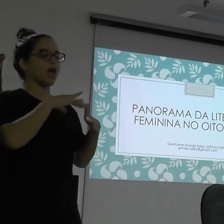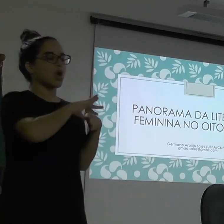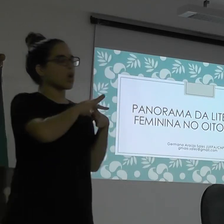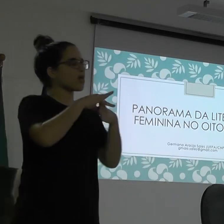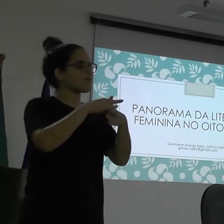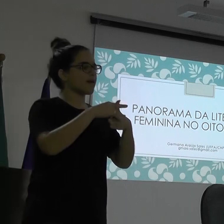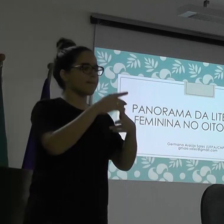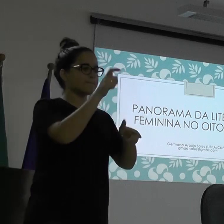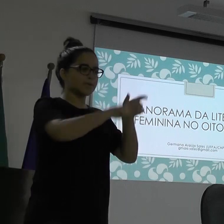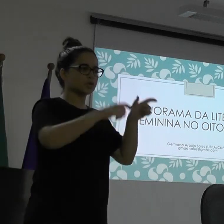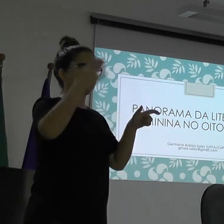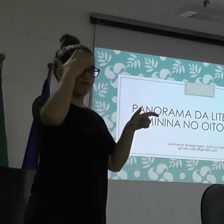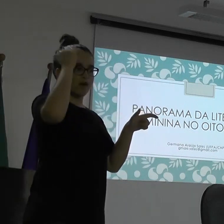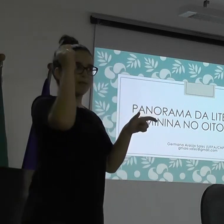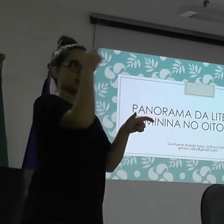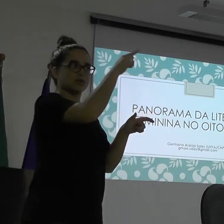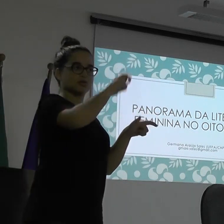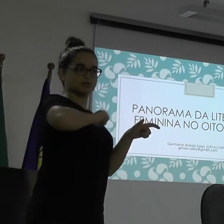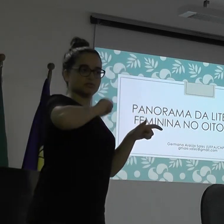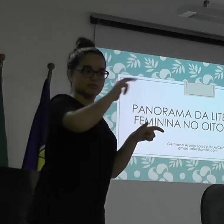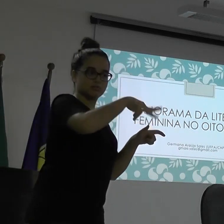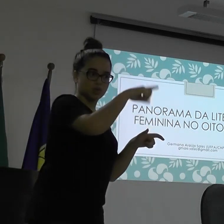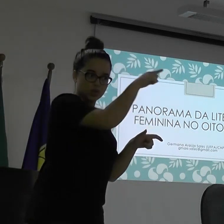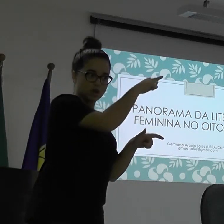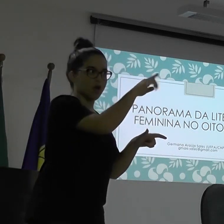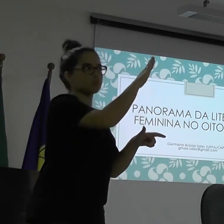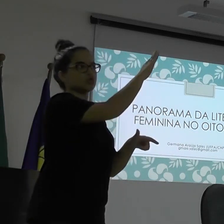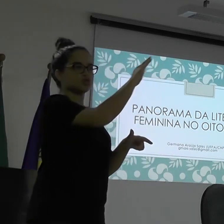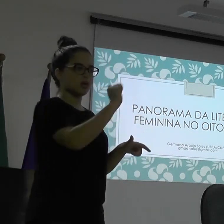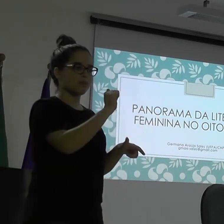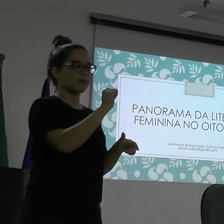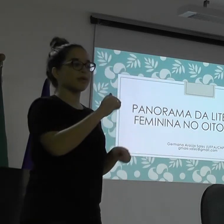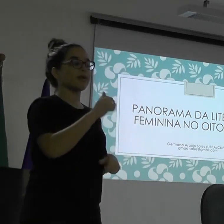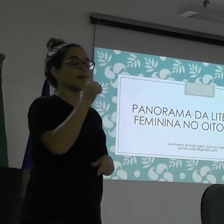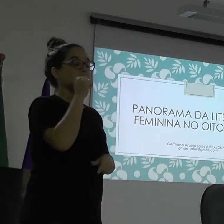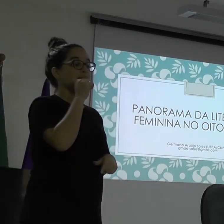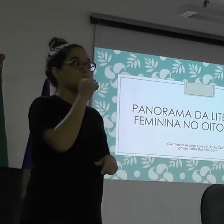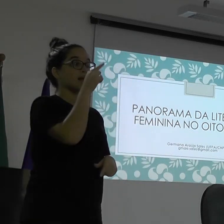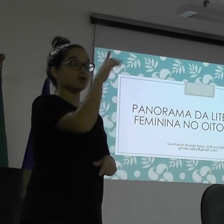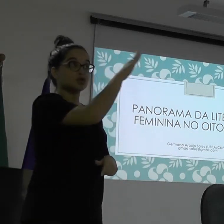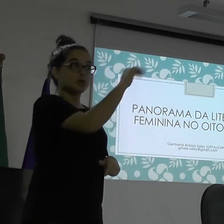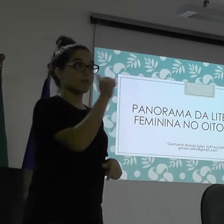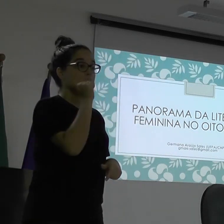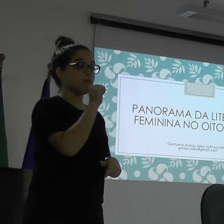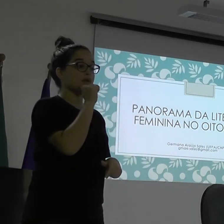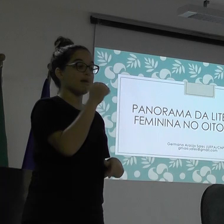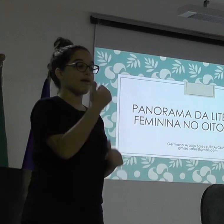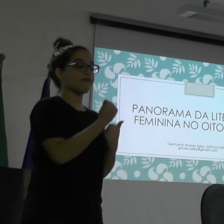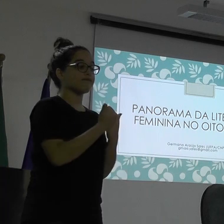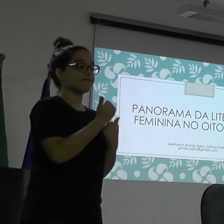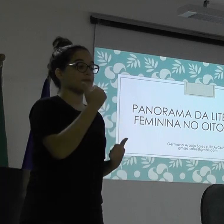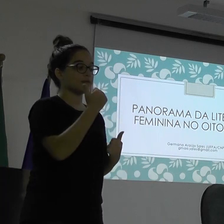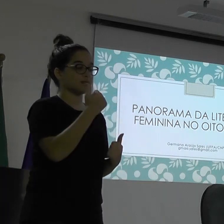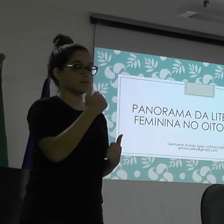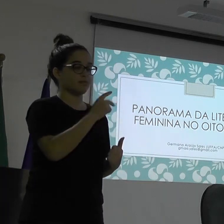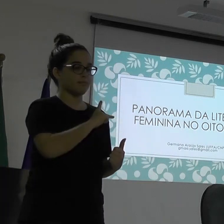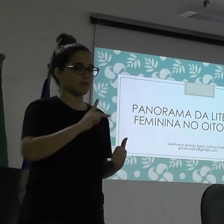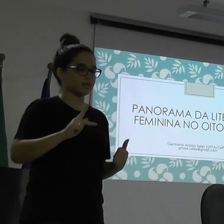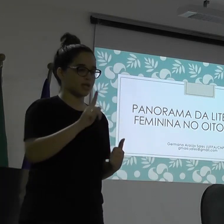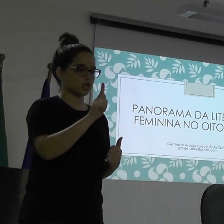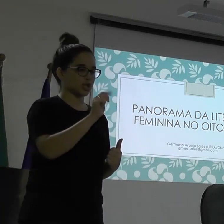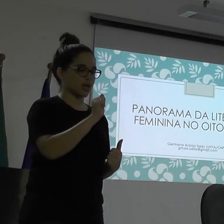De Portugal. Levei a Gilda, que é a vice-presidente do Real Gabinete Português. E aí o cara disse